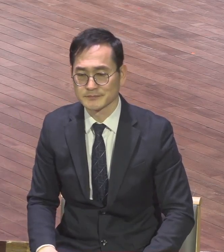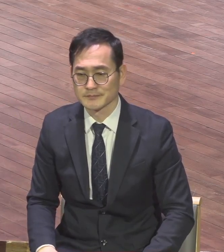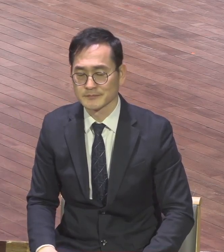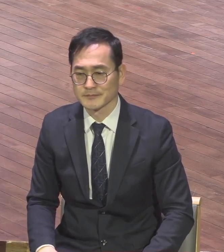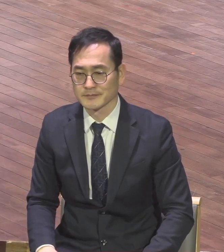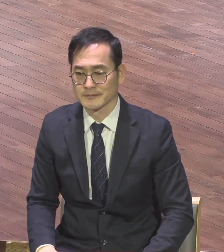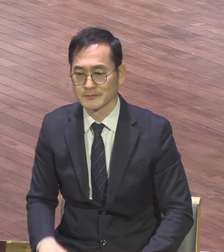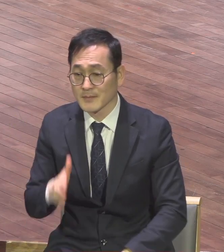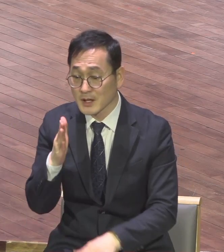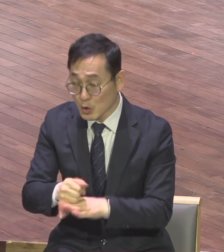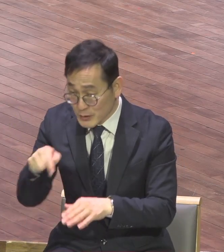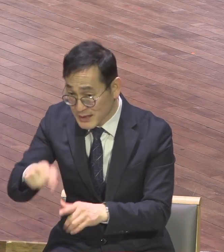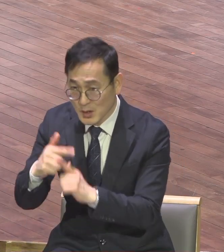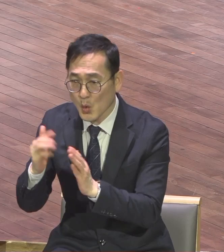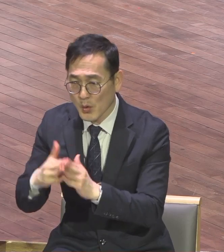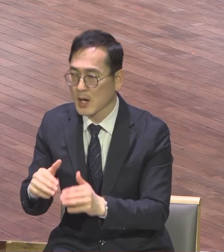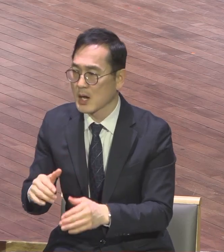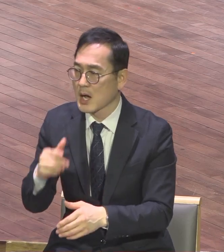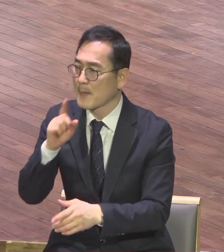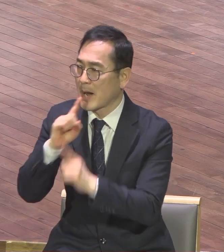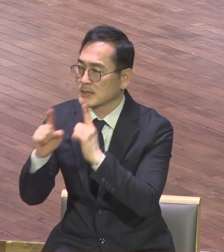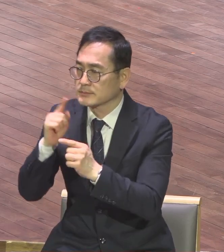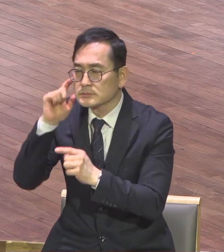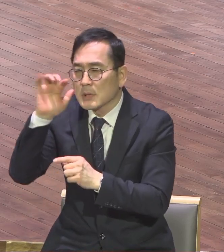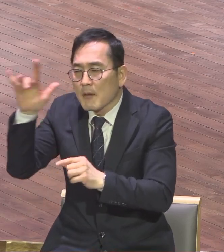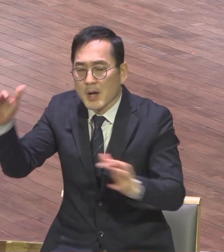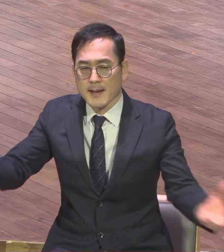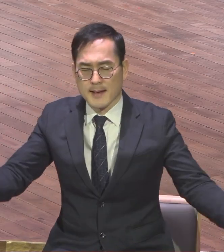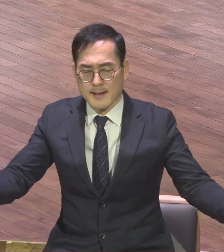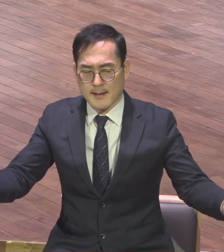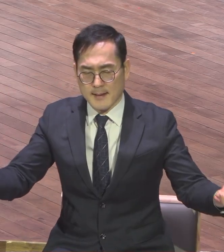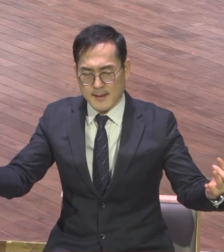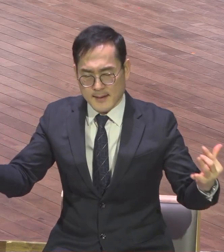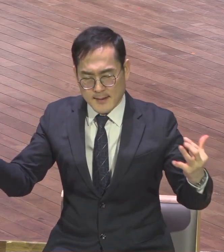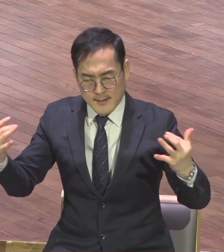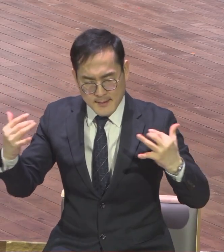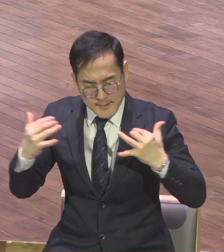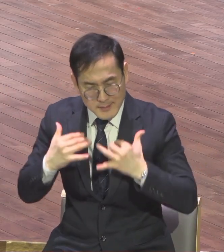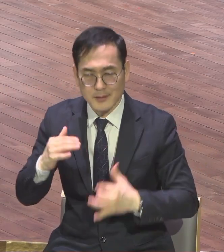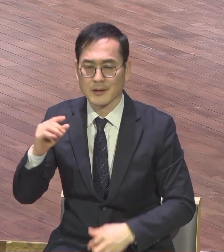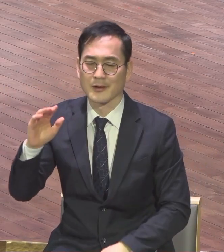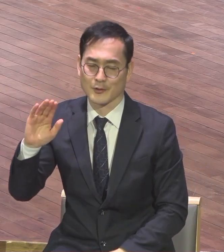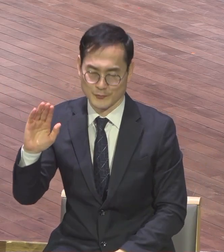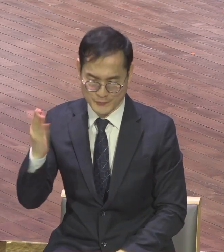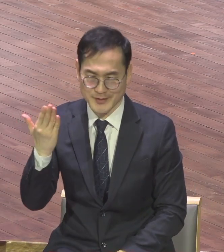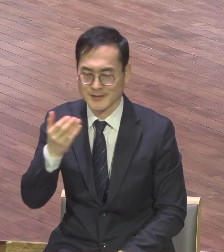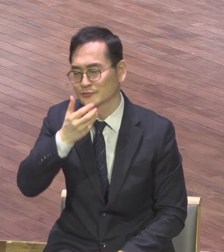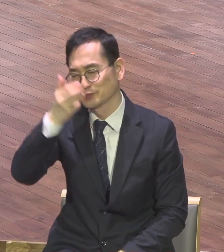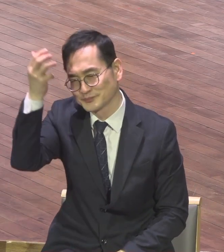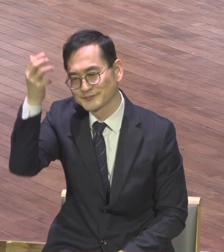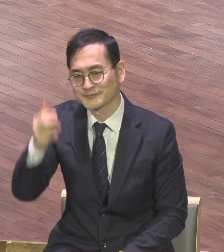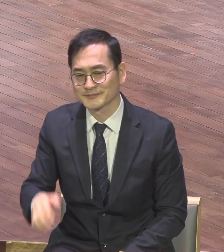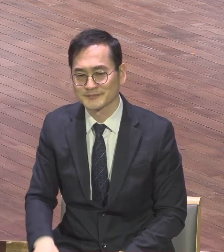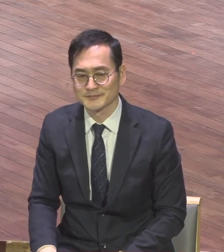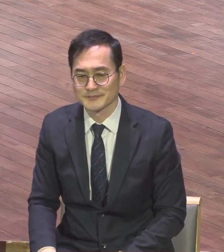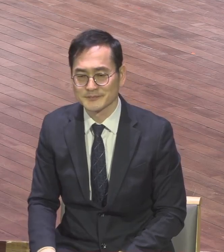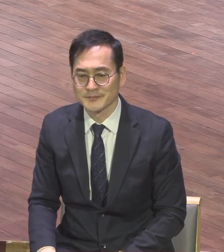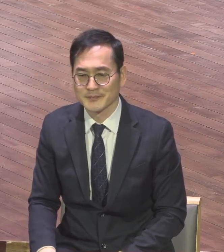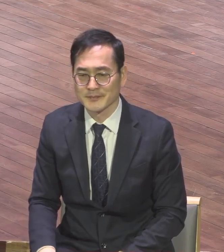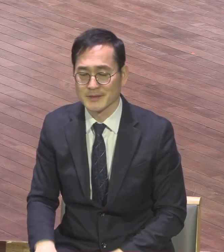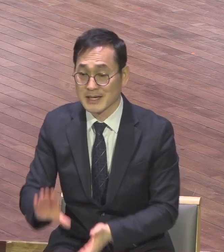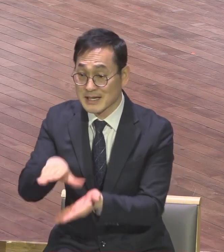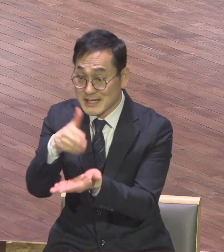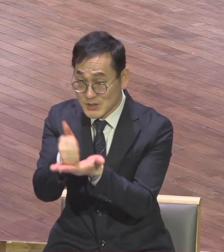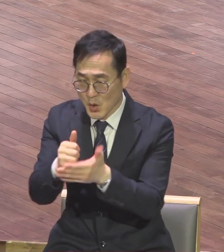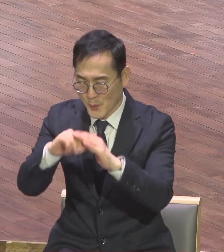교회로 들을 수밖에 없는 말씀이 선포되는 교회로 하나님이 세우실 것입니다. 날마다 그리스도로 충분하고